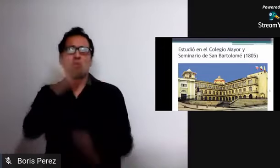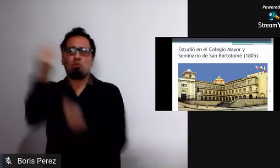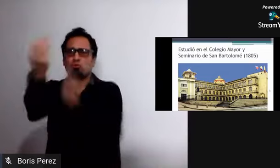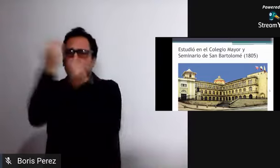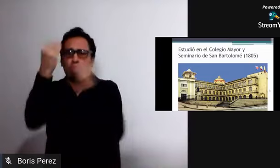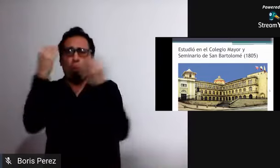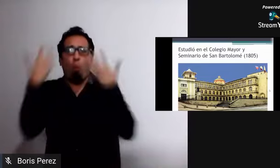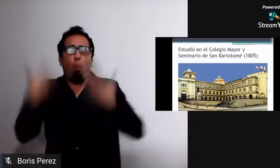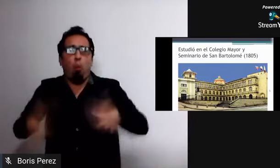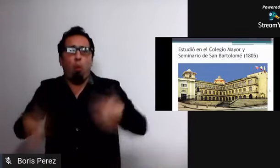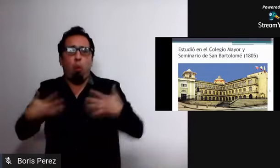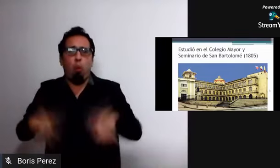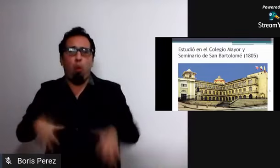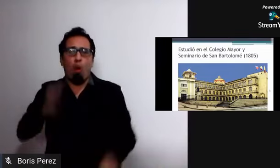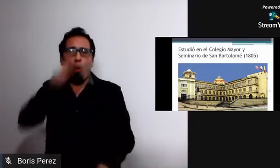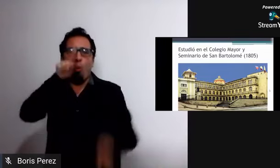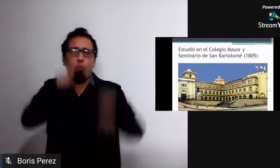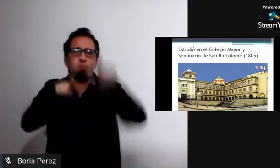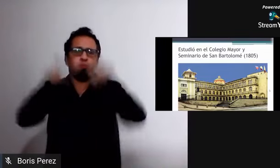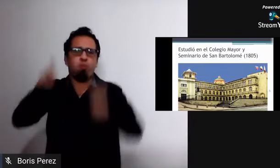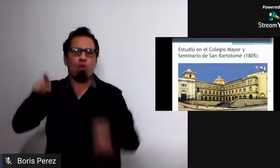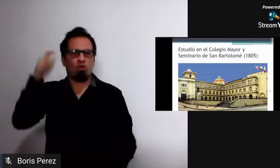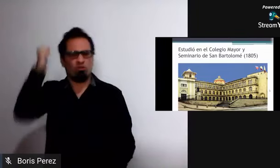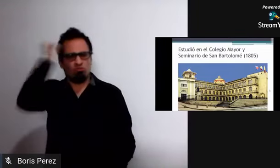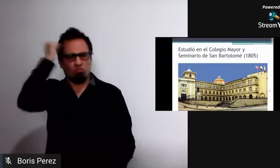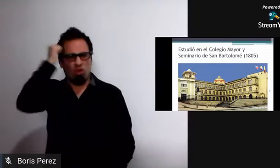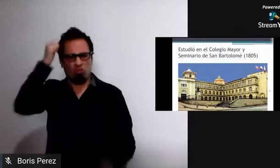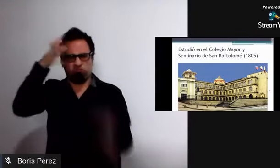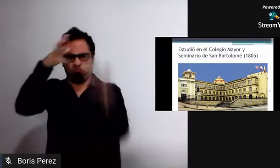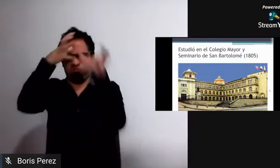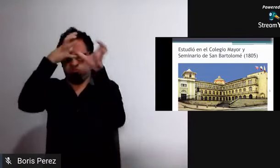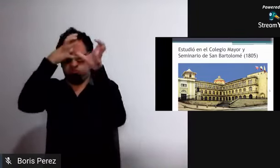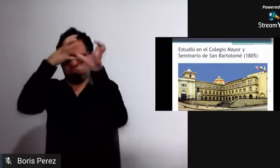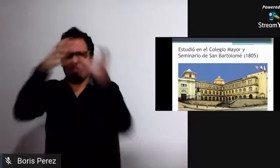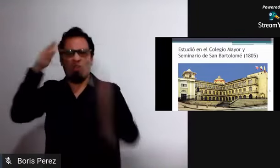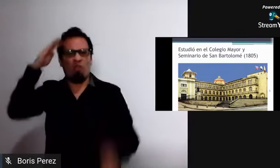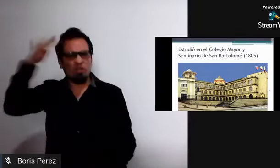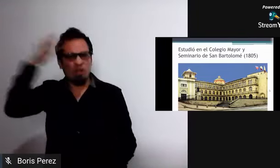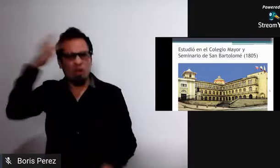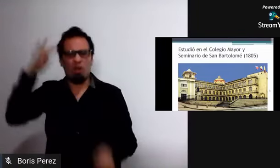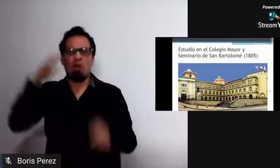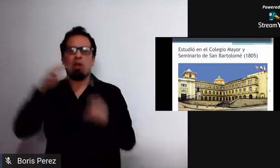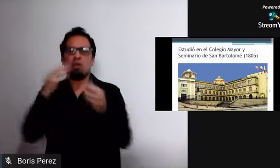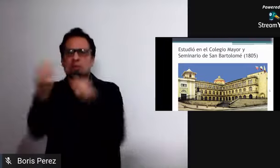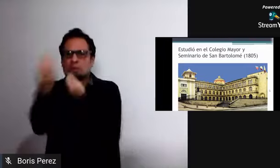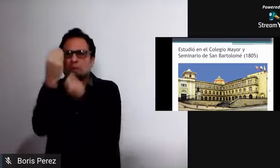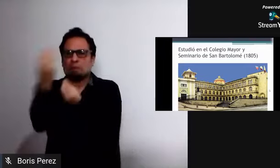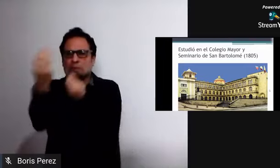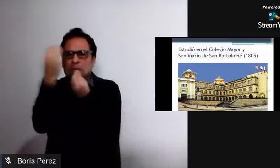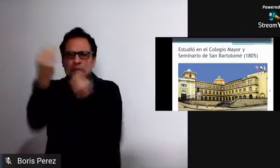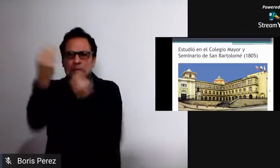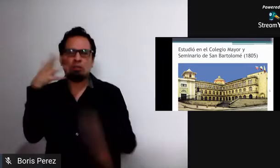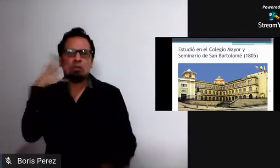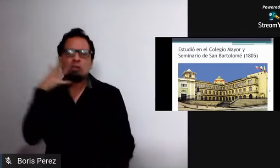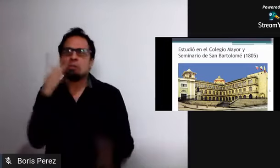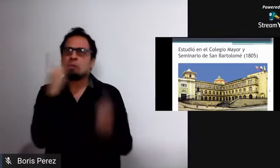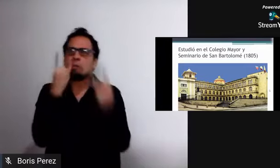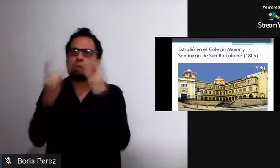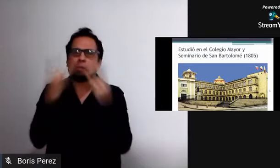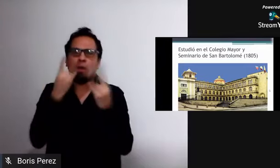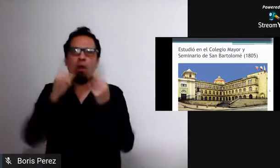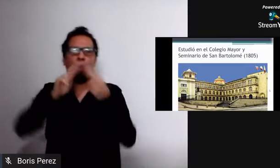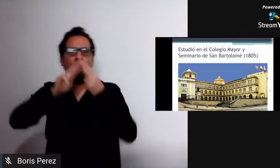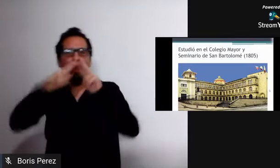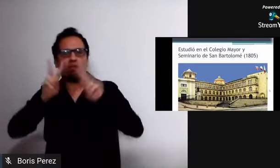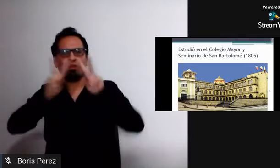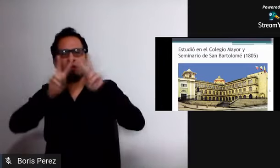sus estudios de bachillerato. Tuvo la gran oportunidad de formarse con grandes filósofos,